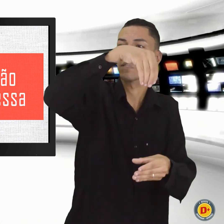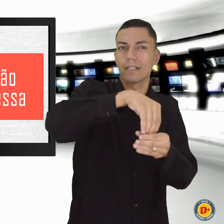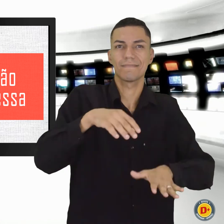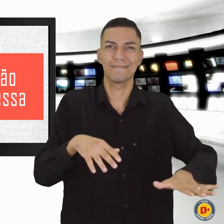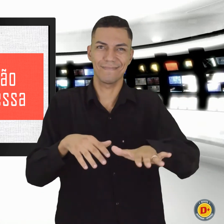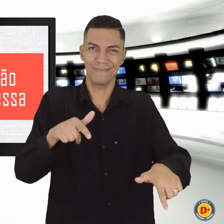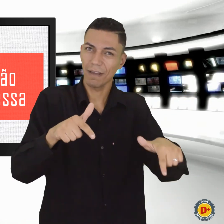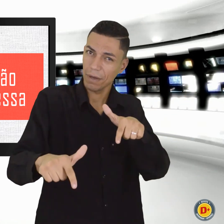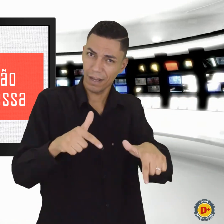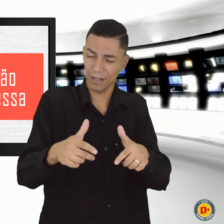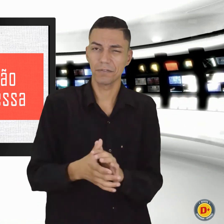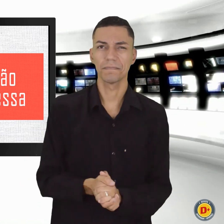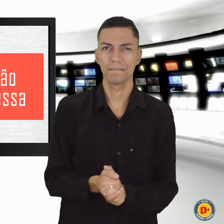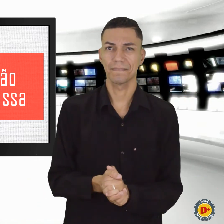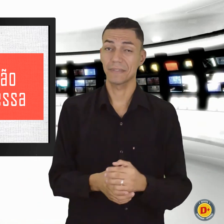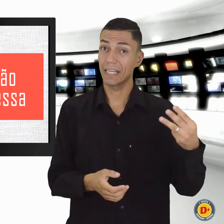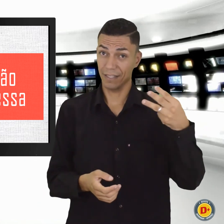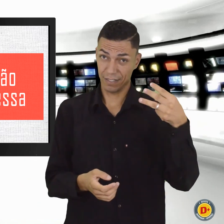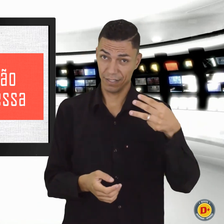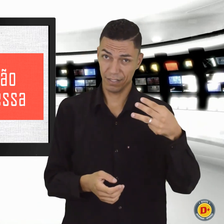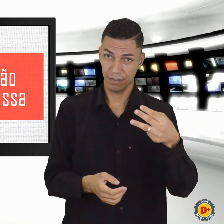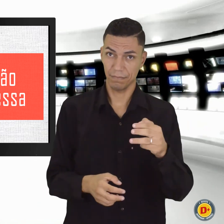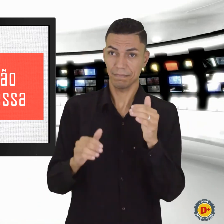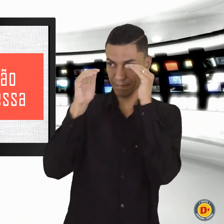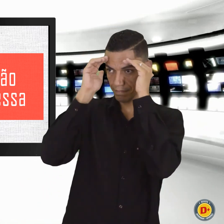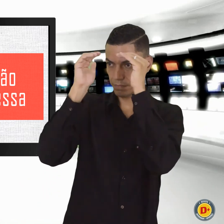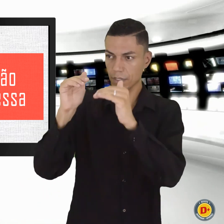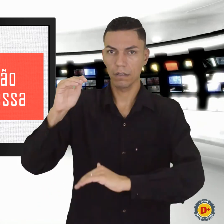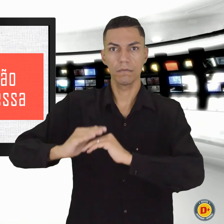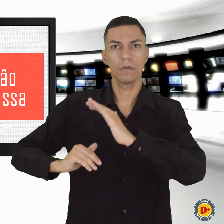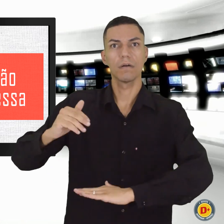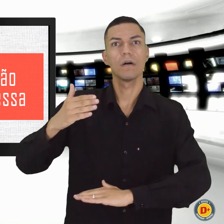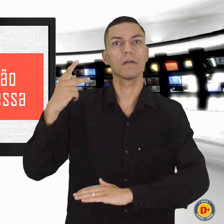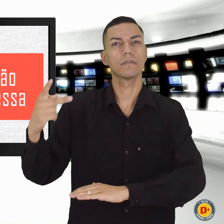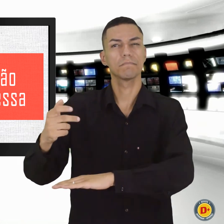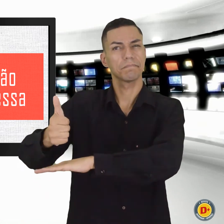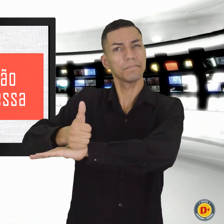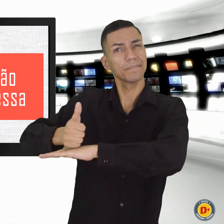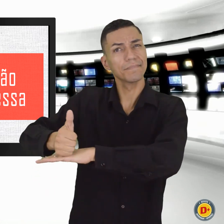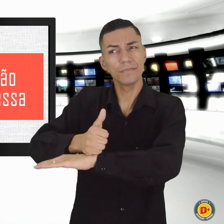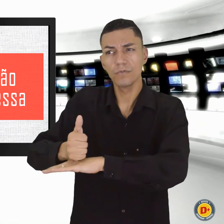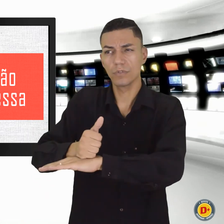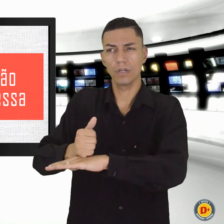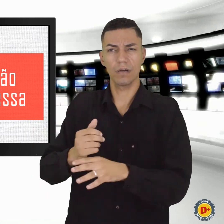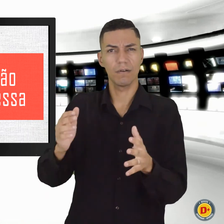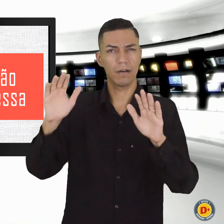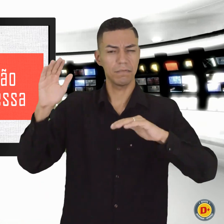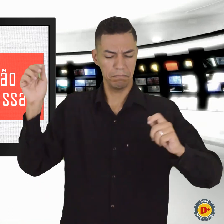Respeito ao perfil vocacional e ao interesse da pessoa com deficiência apoiada.